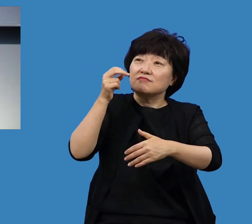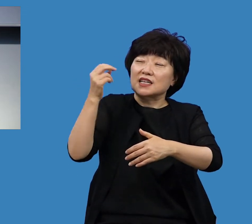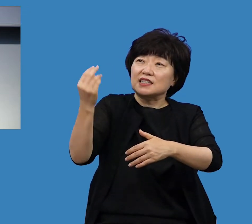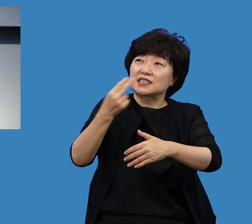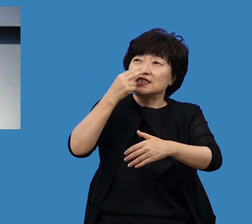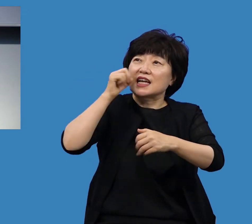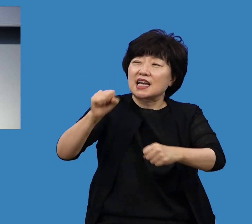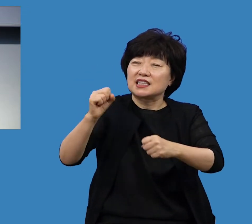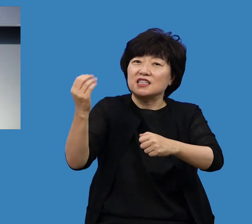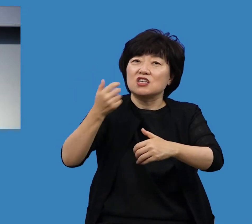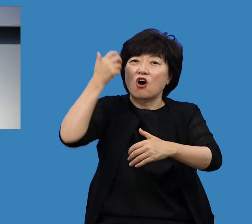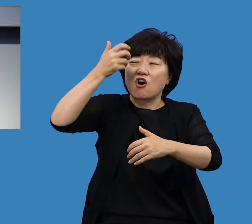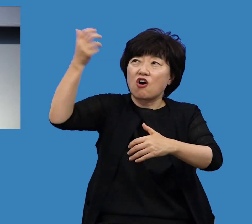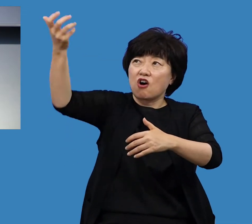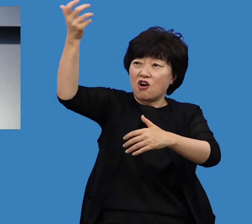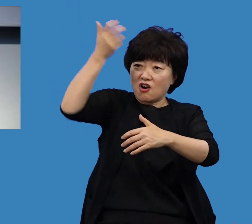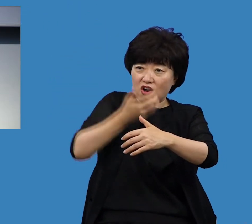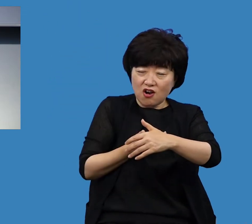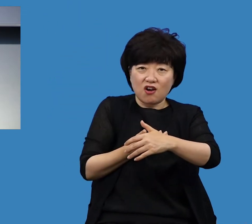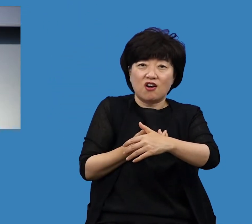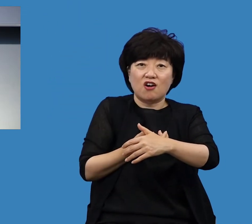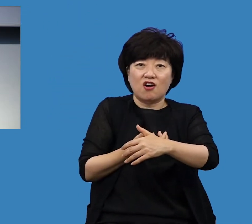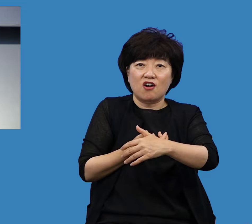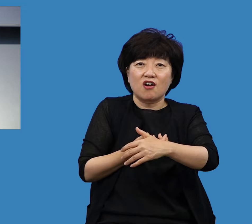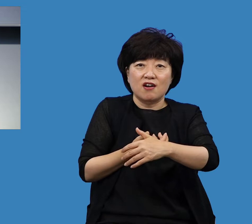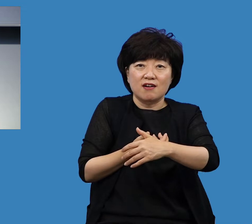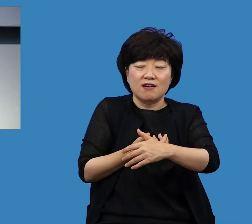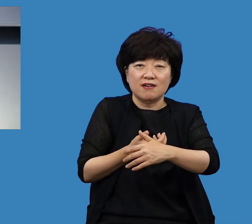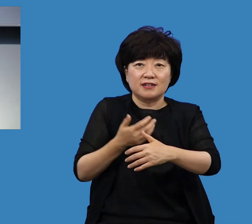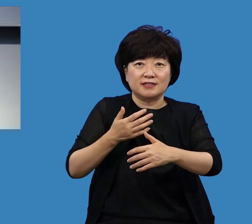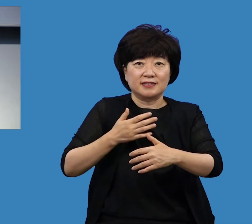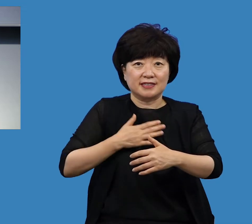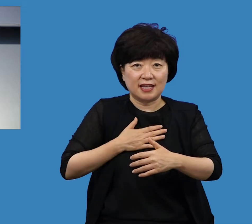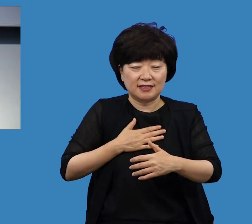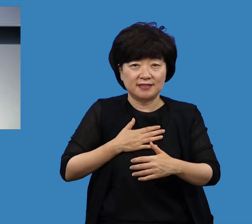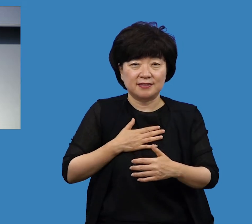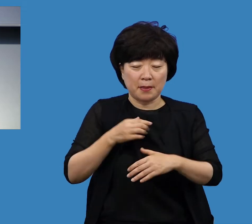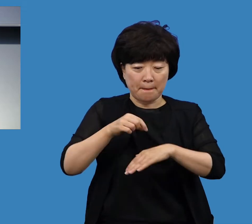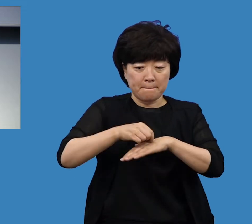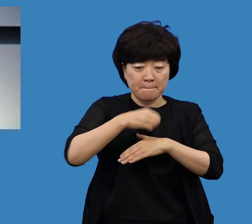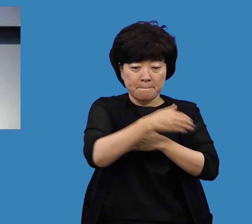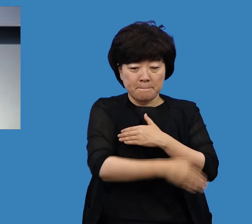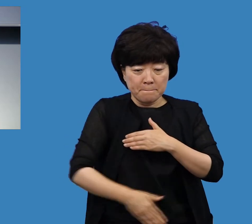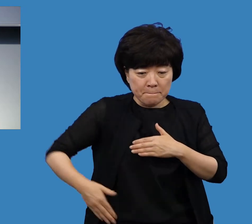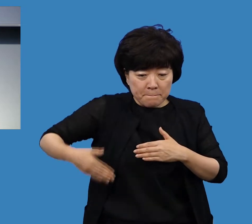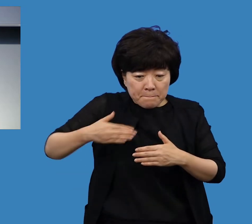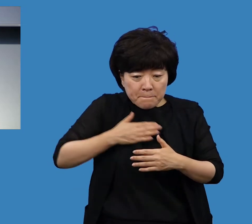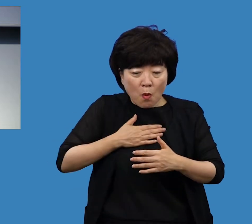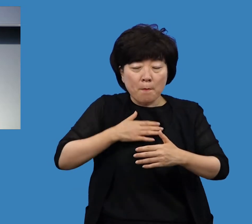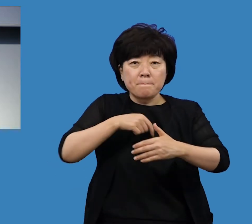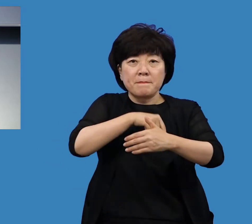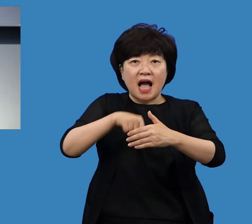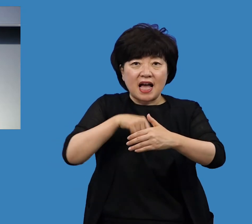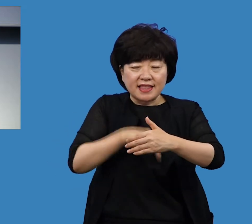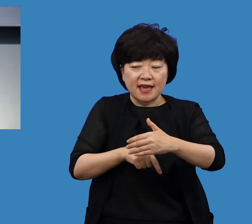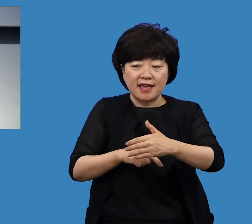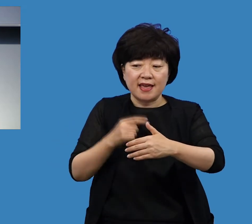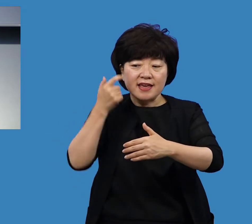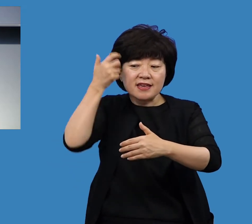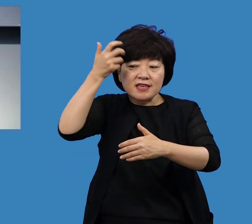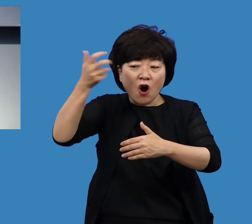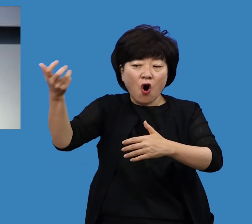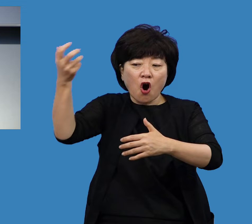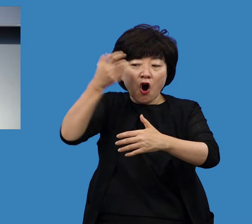생명으로 만드셨잖아요. 리빙 스피릿으로 만드셨잖아. 그래서 인간은 어떤 존재냐면 몸 안에 눈에 보이는 육체 안에 영이